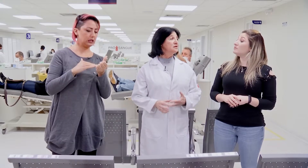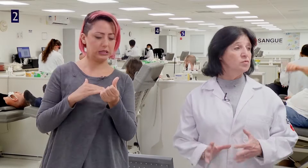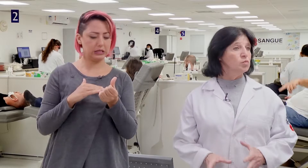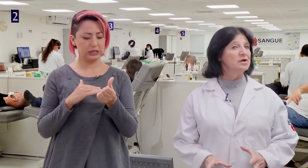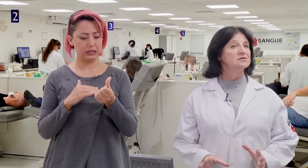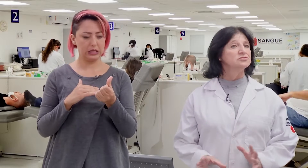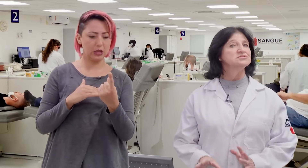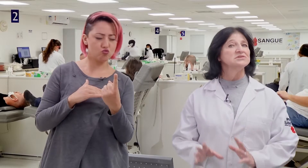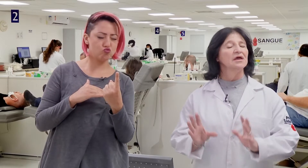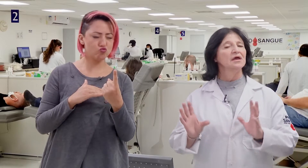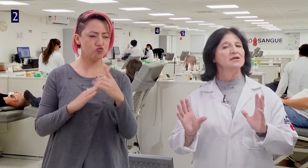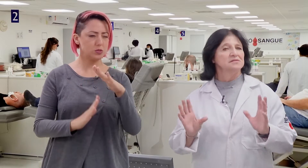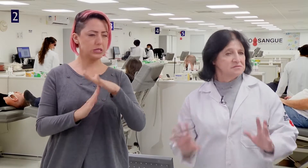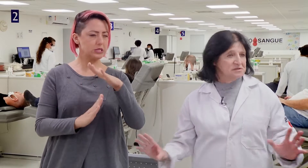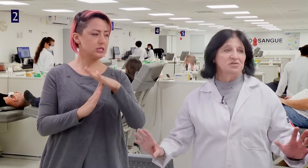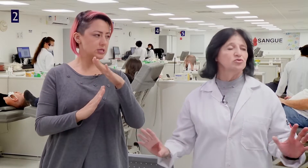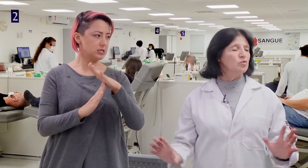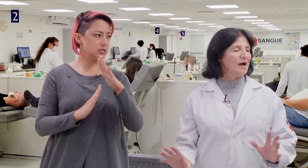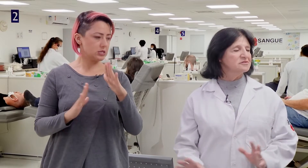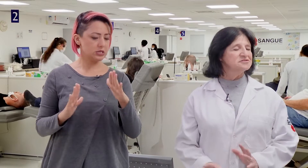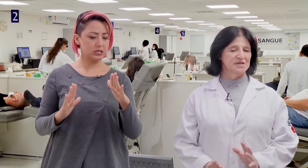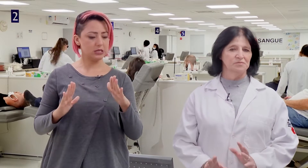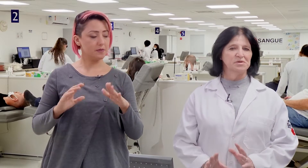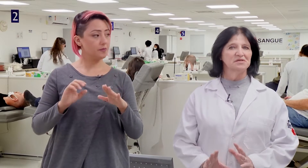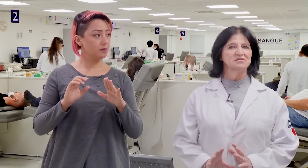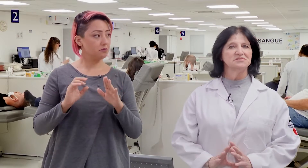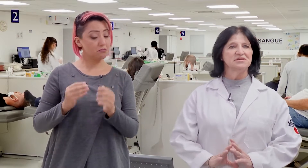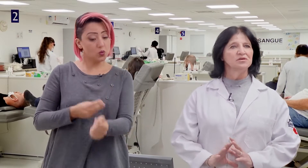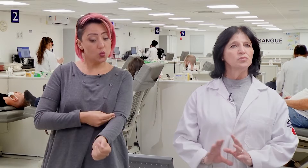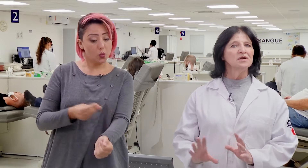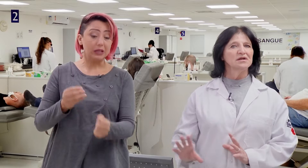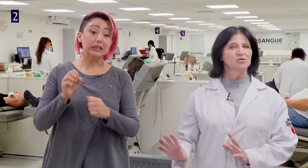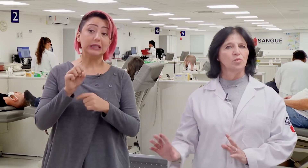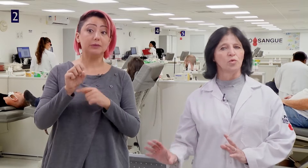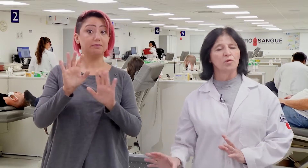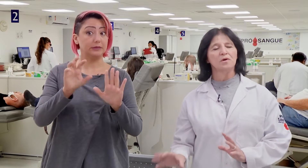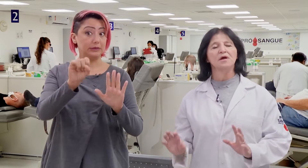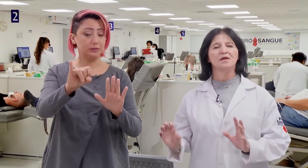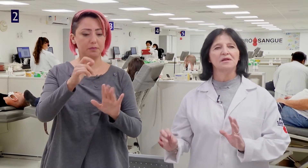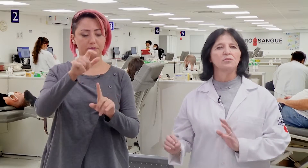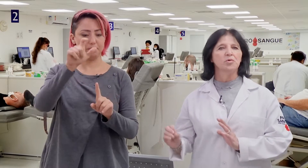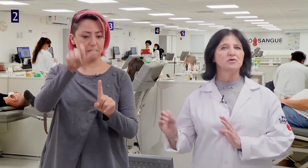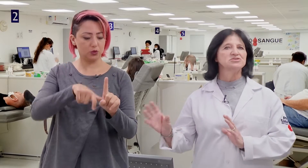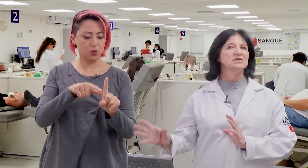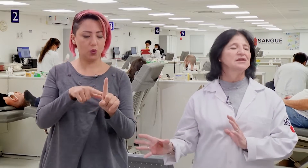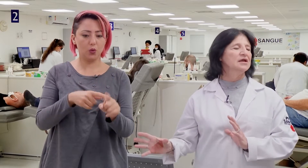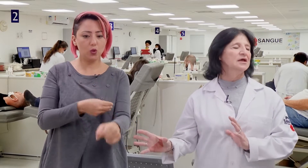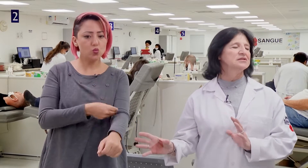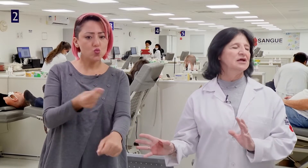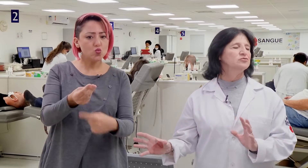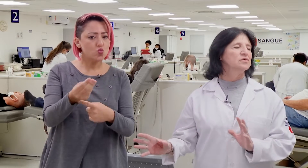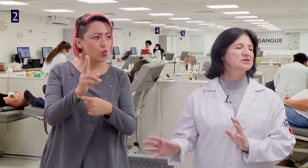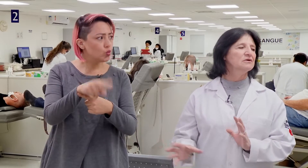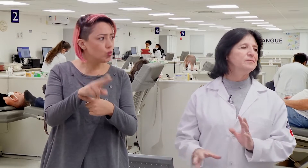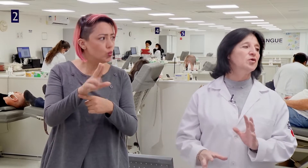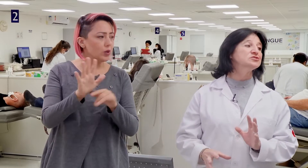61 anos, tendo doado sempre. Se nunca doou, não pode estar doando após